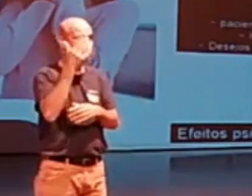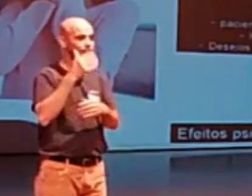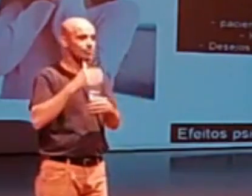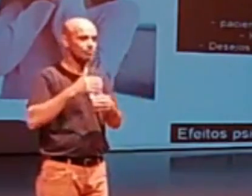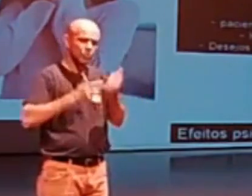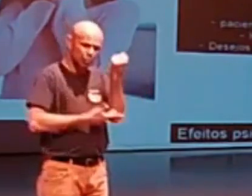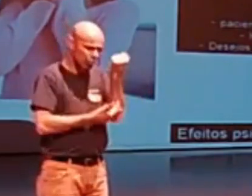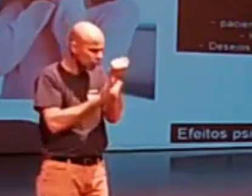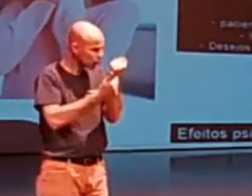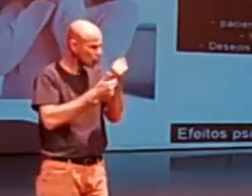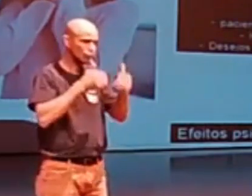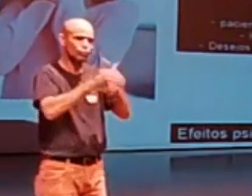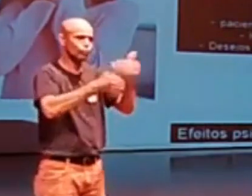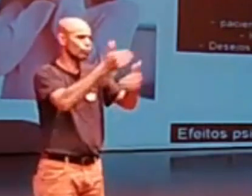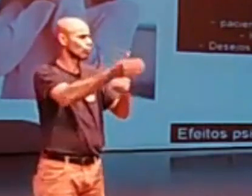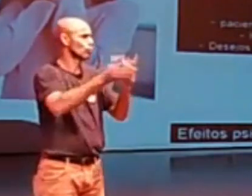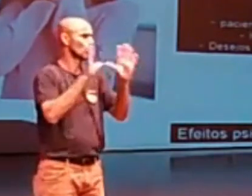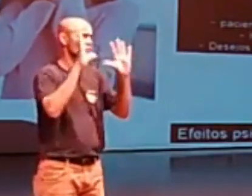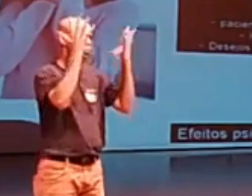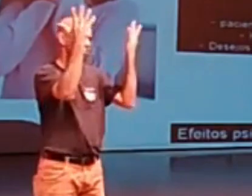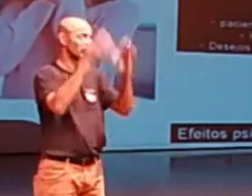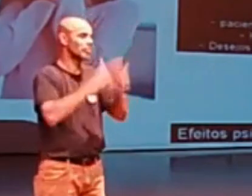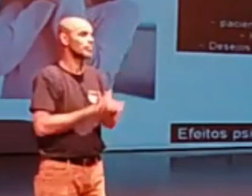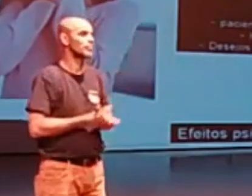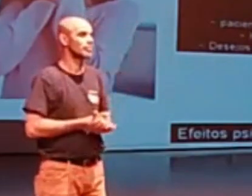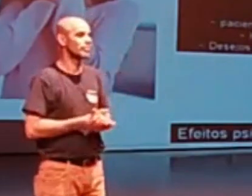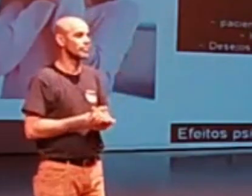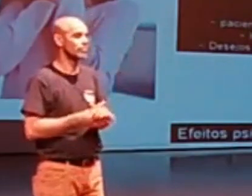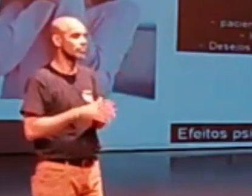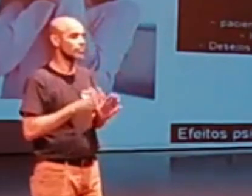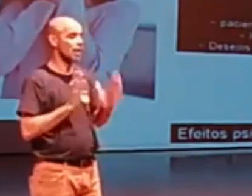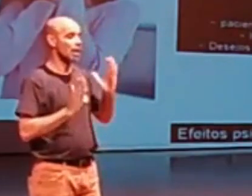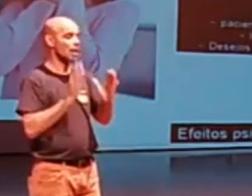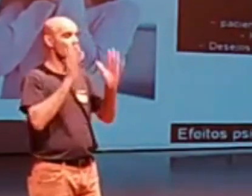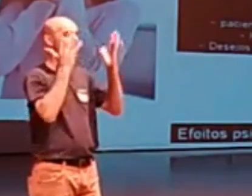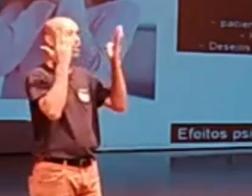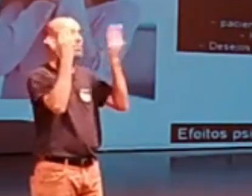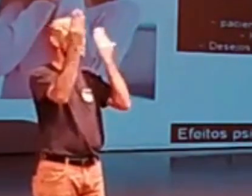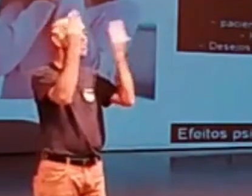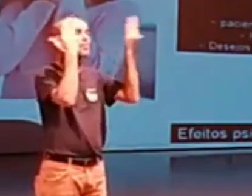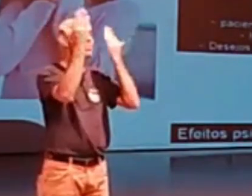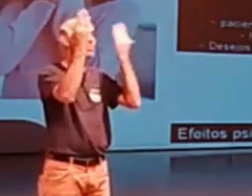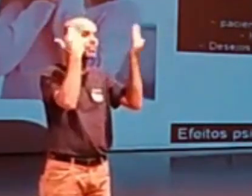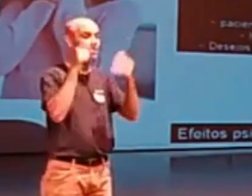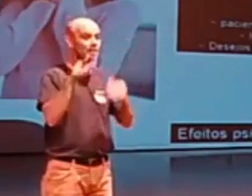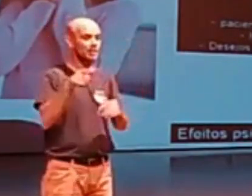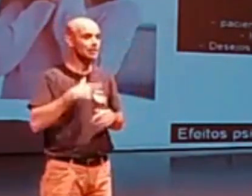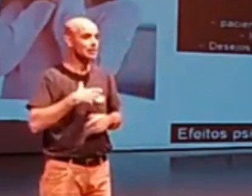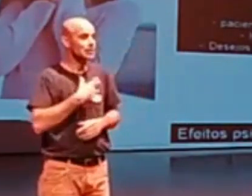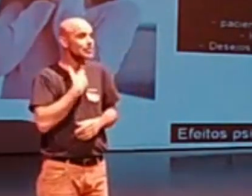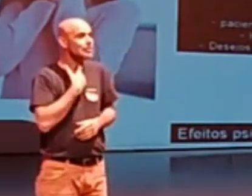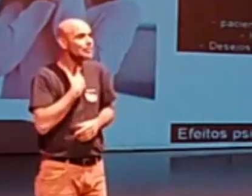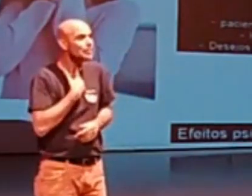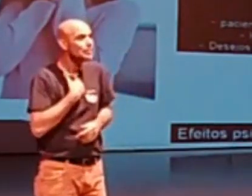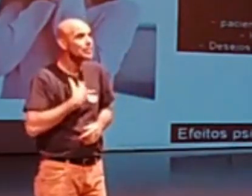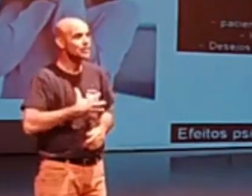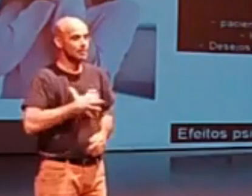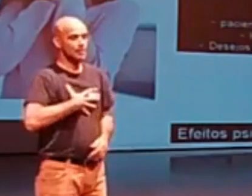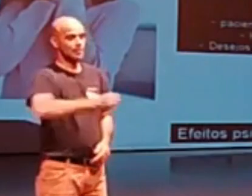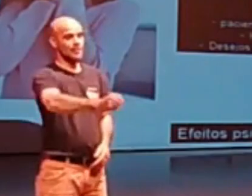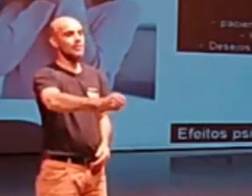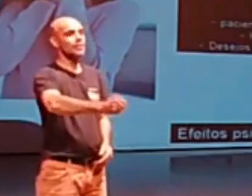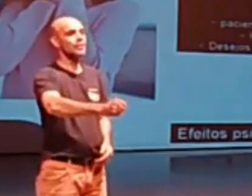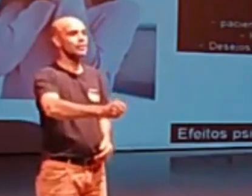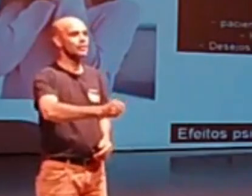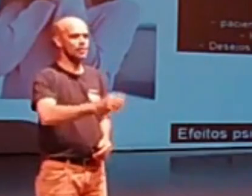procedimento. Então, assim, parte psicológica, existe até desejos suicidas. Sim, no último caso tem.